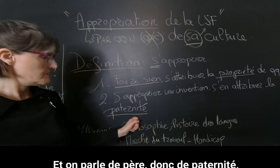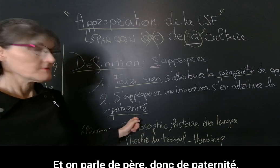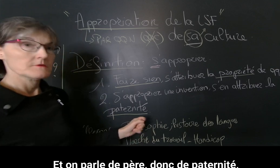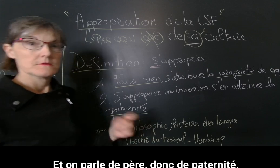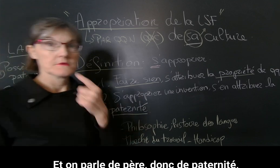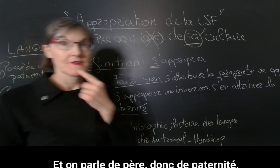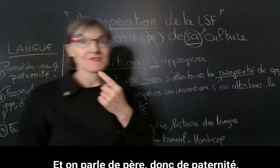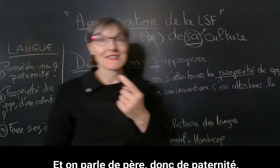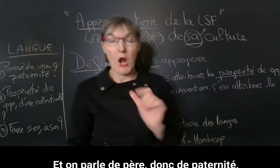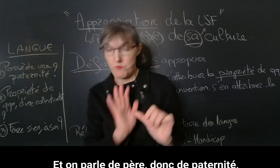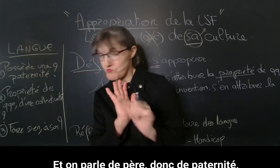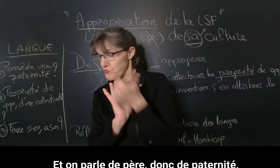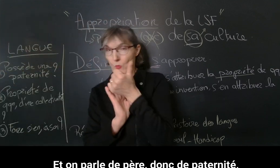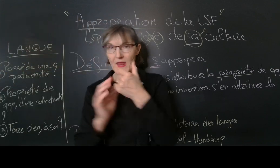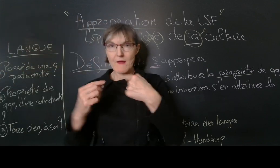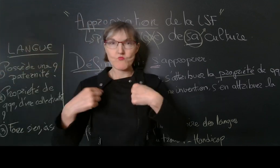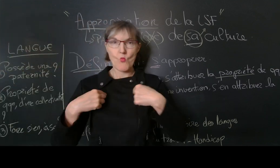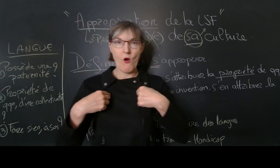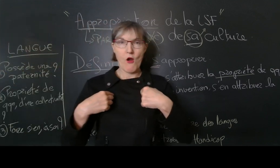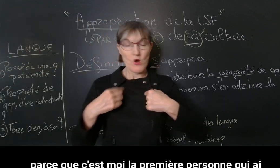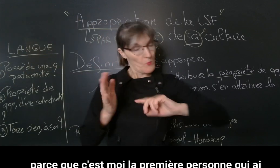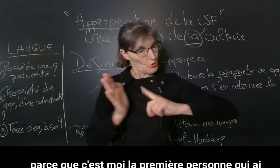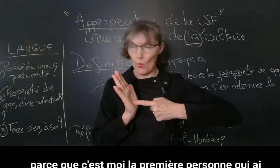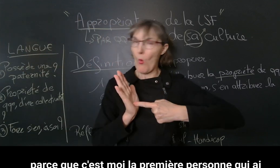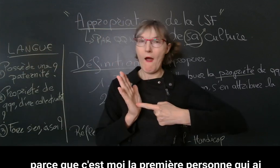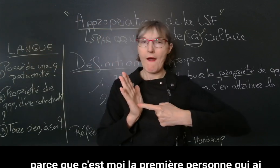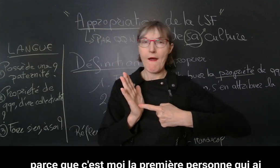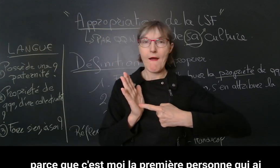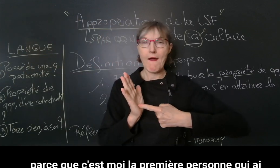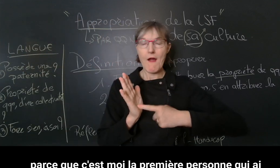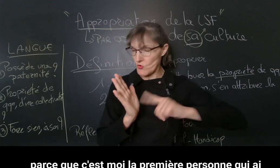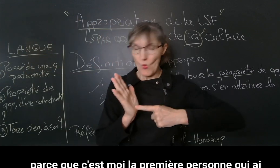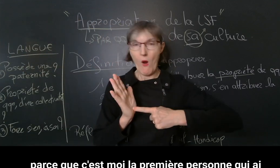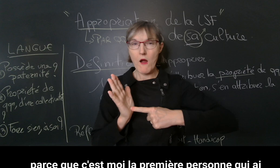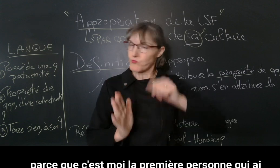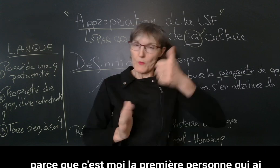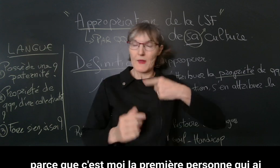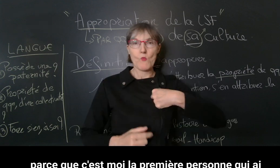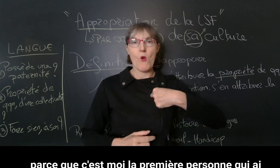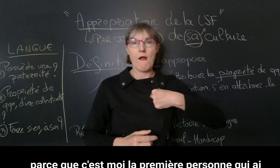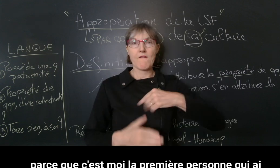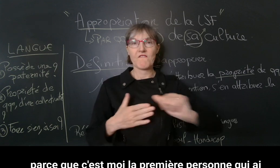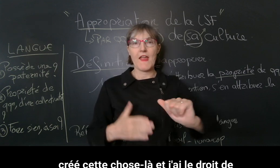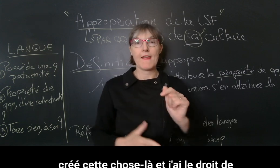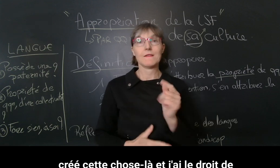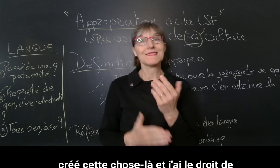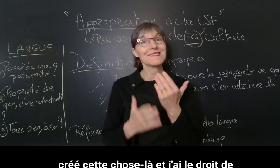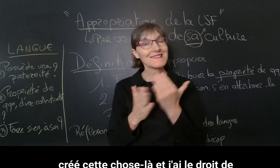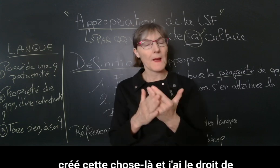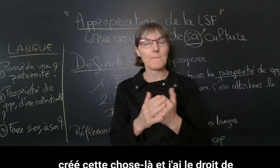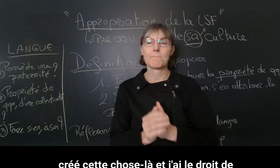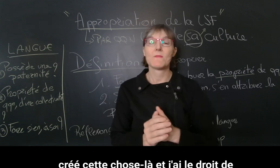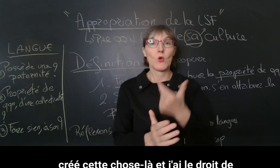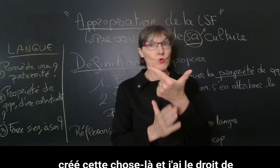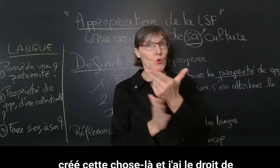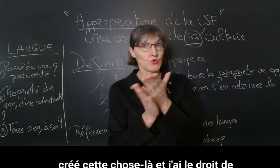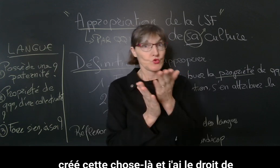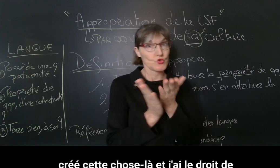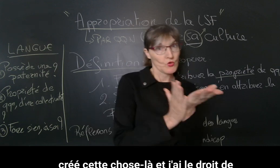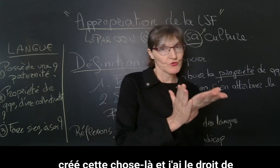de père donc de paternité parce que c'est moi la première personne qui est qui est créé cette chose là et j'ai le droit de